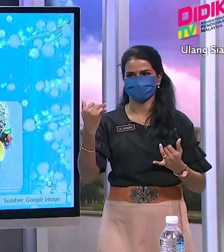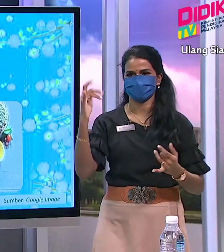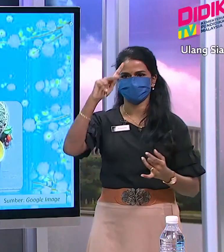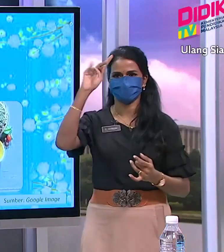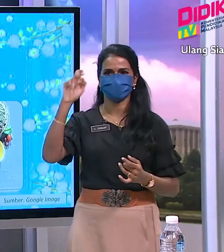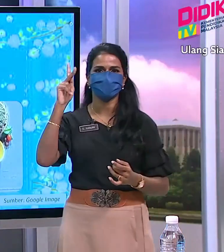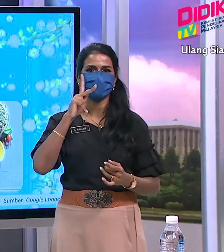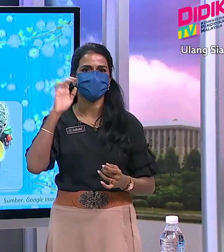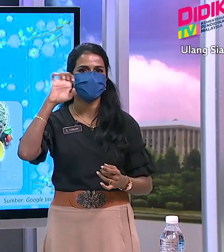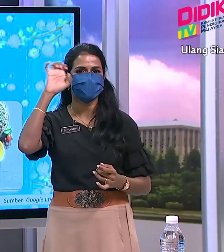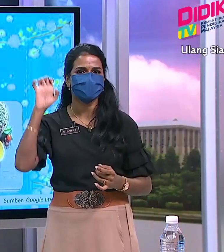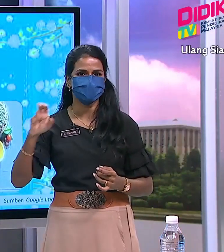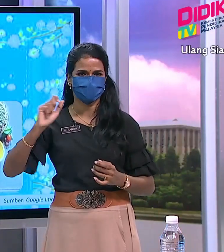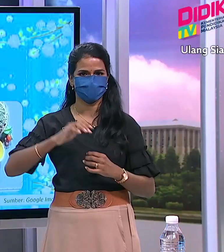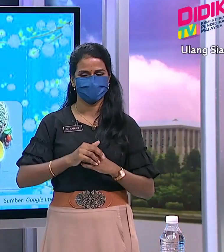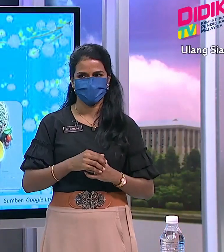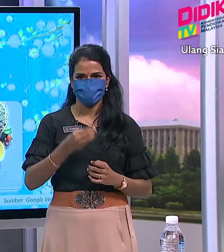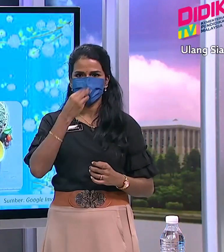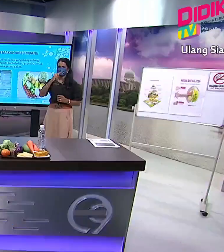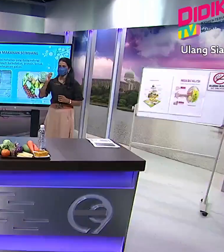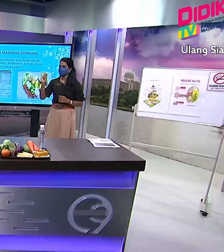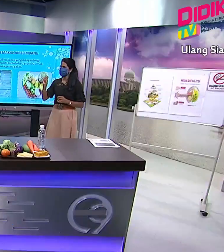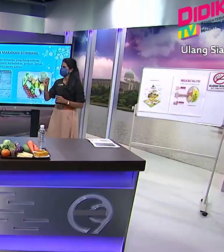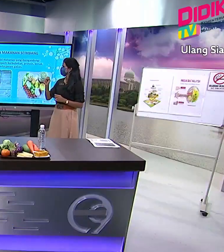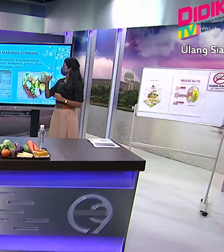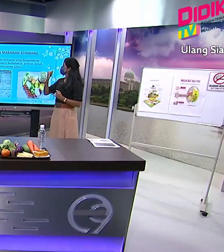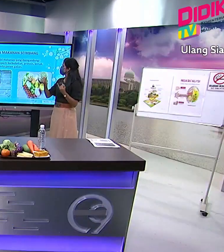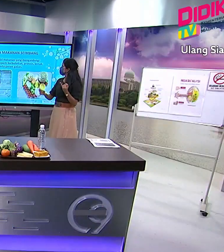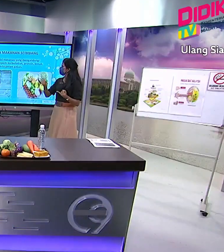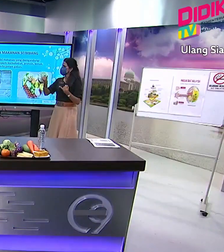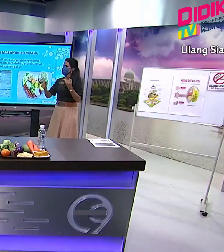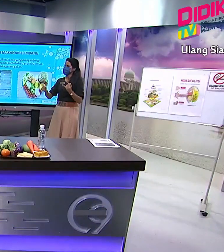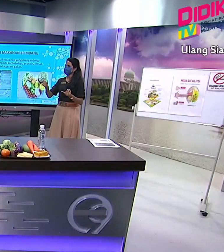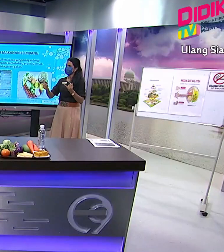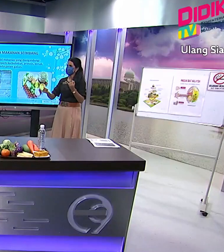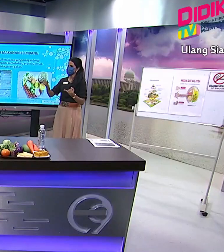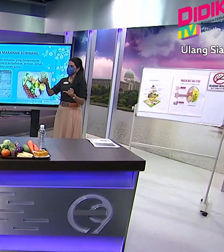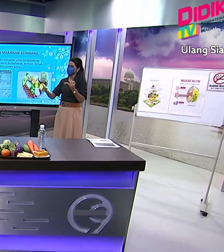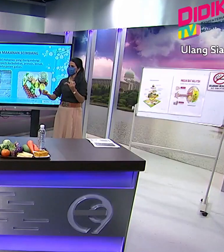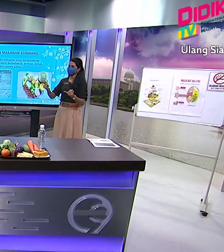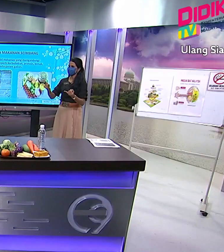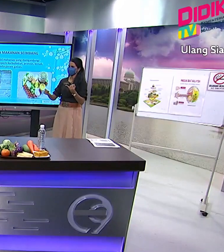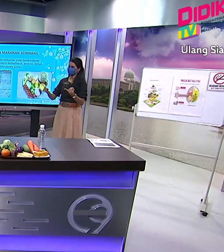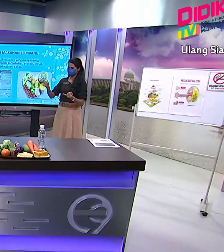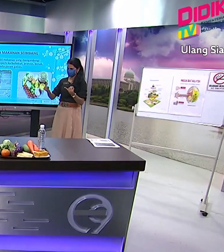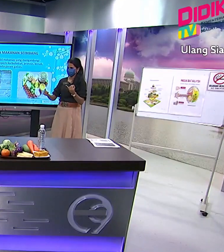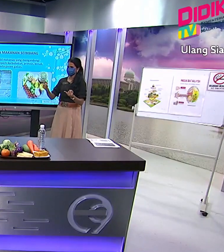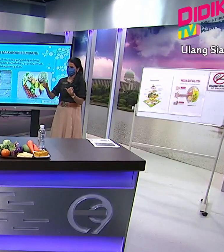kita tanya kakak Ellie. Makanan seimbang. Seimbang macam ni adik? Macam